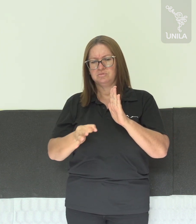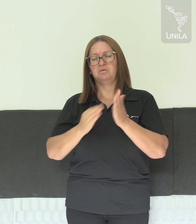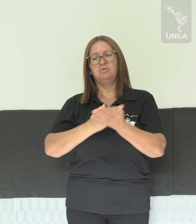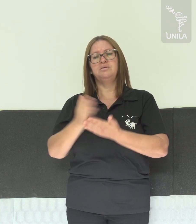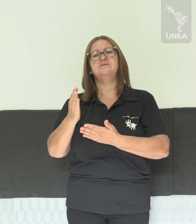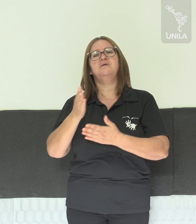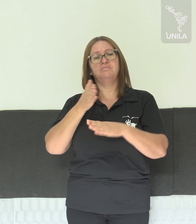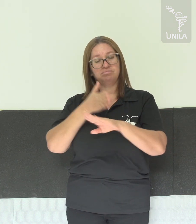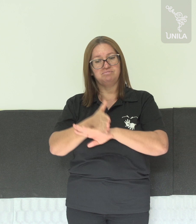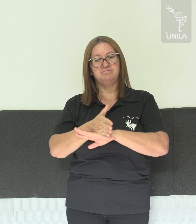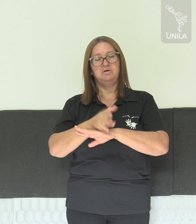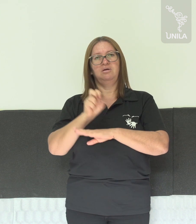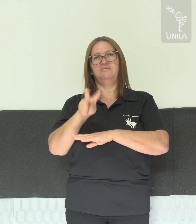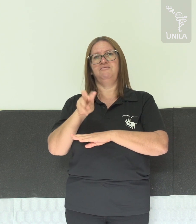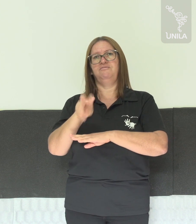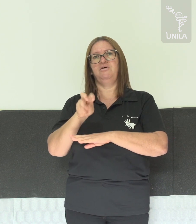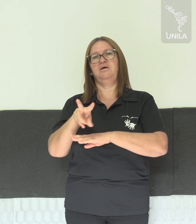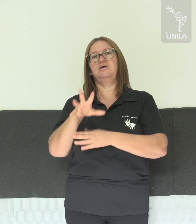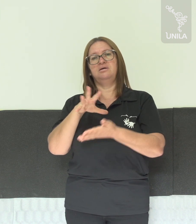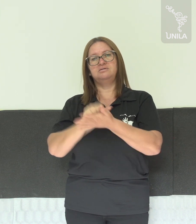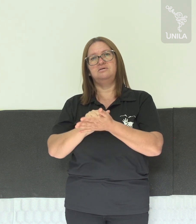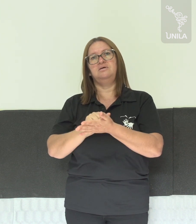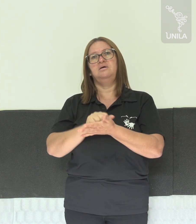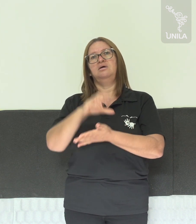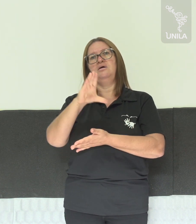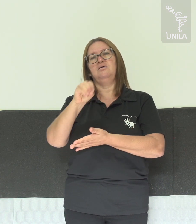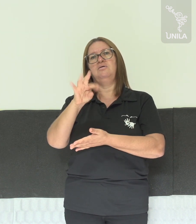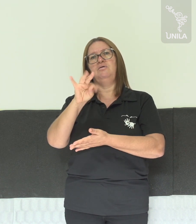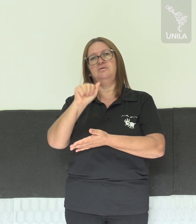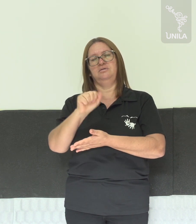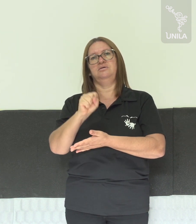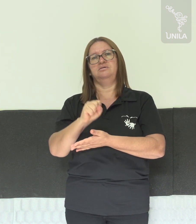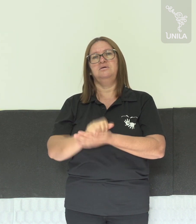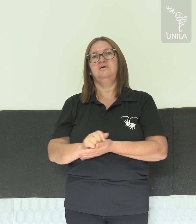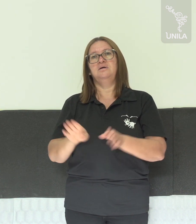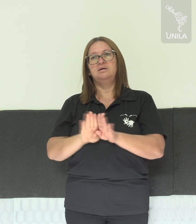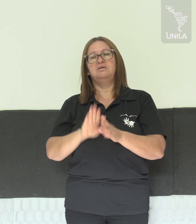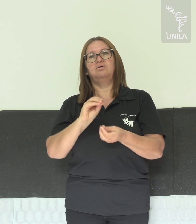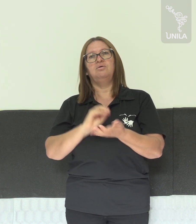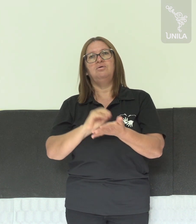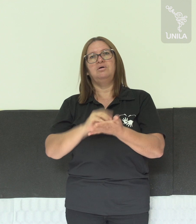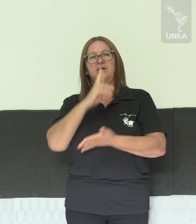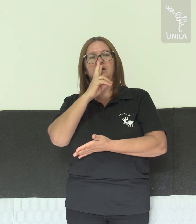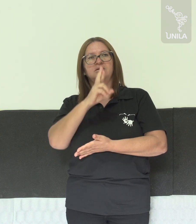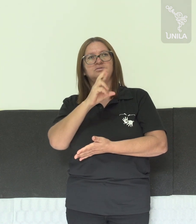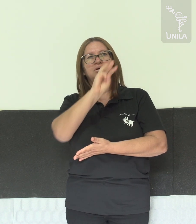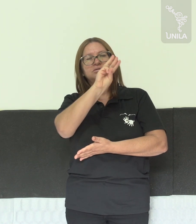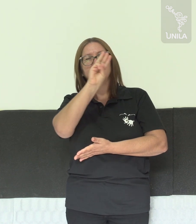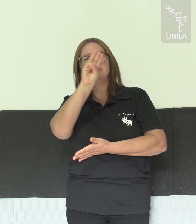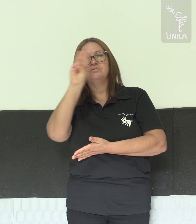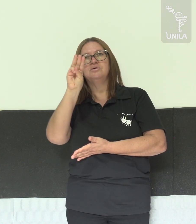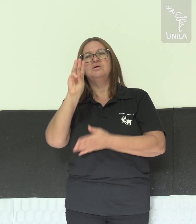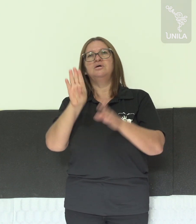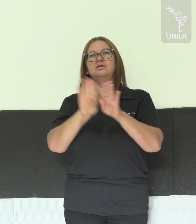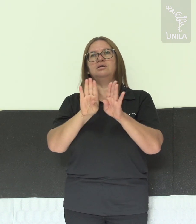ingresso nas vagas reservadas aos candidatos cotistas e publicará o resultado da análise de documentos e